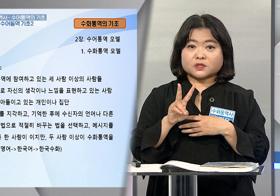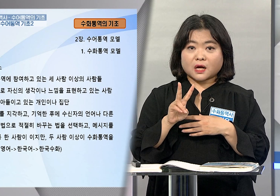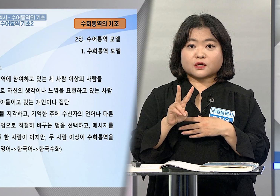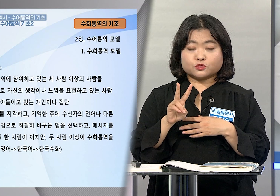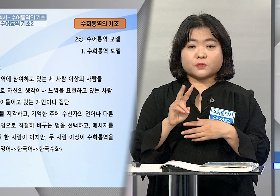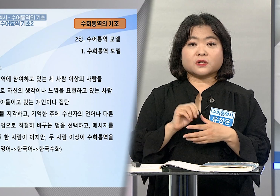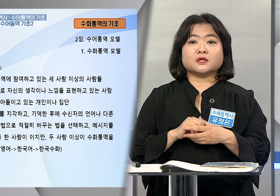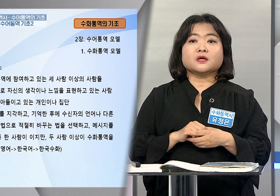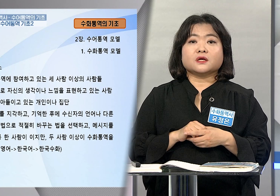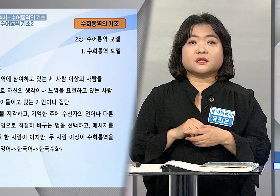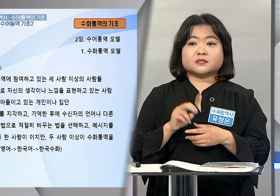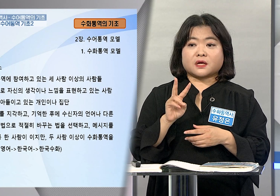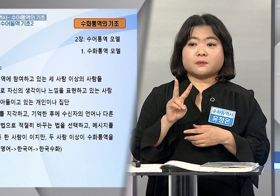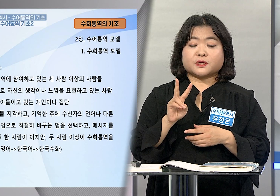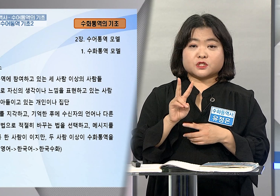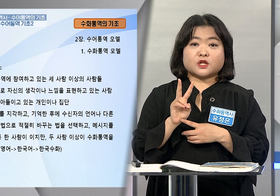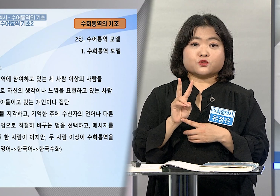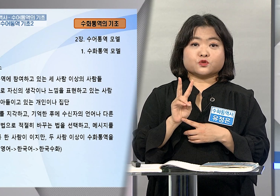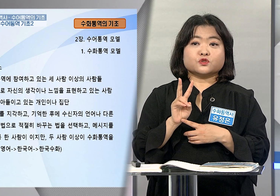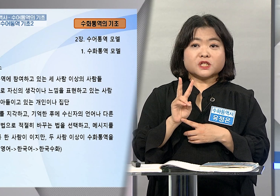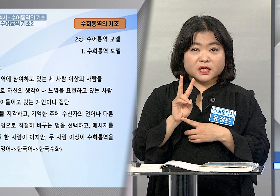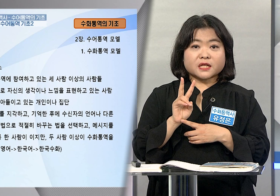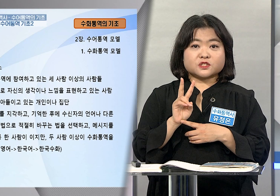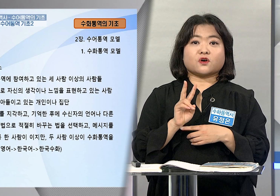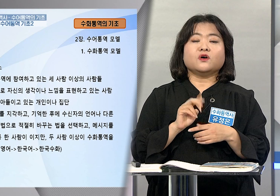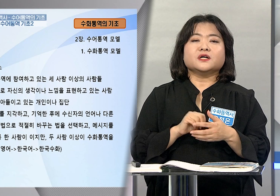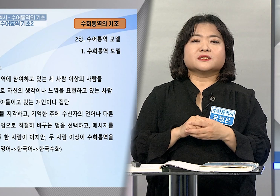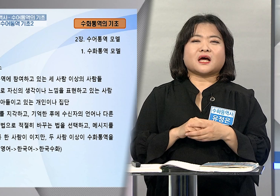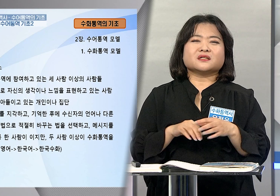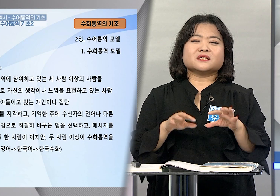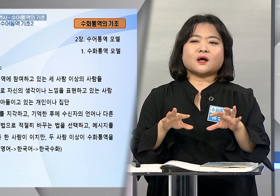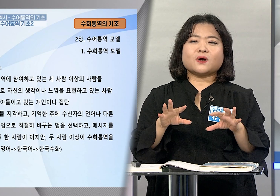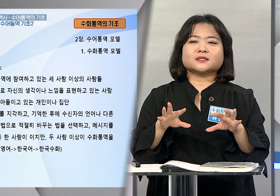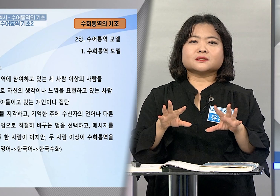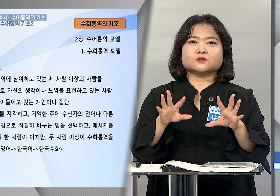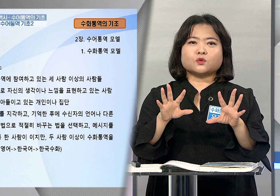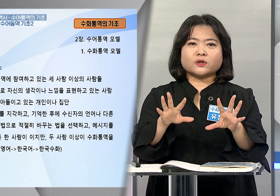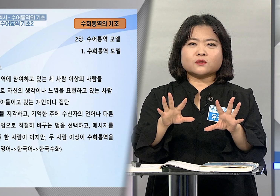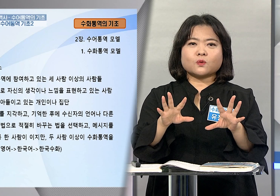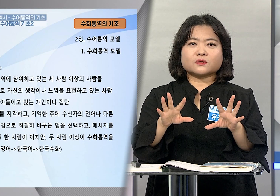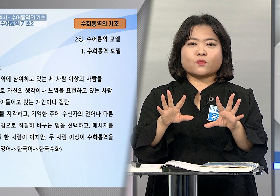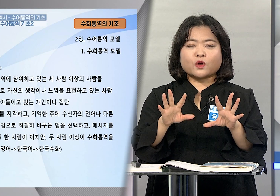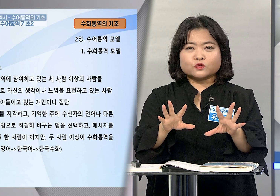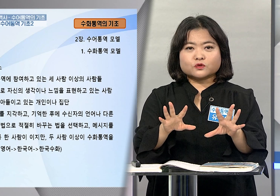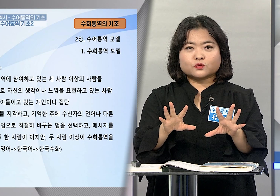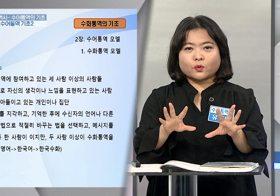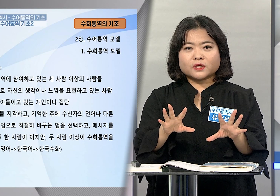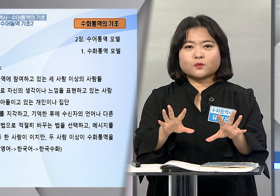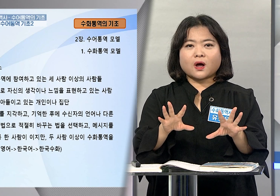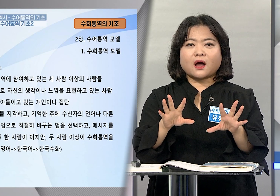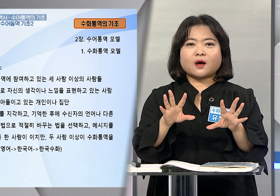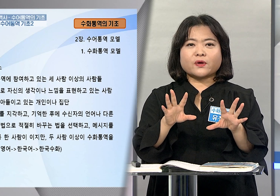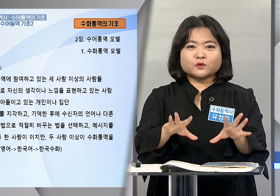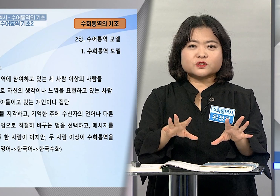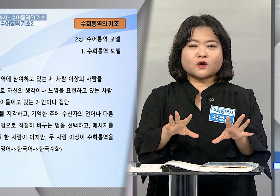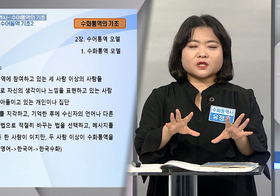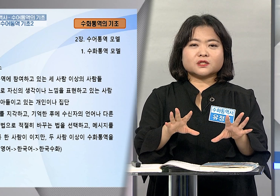통역사가 2명이 이제 배치될 수 있겠죠. 자, 이 상황은 외국 농인과 외국